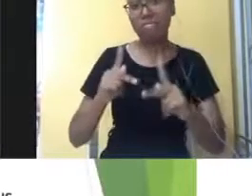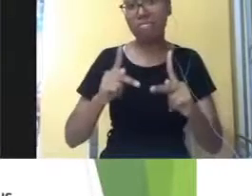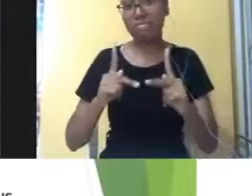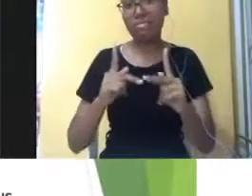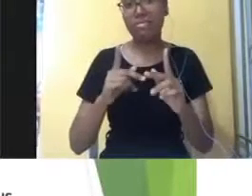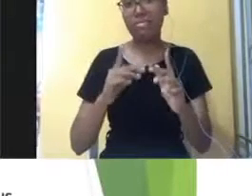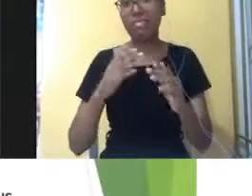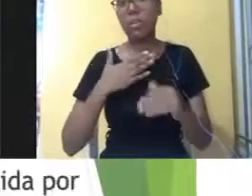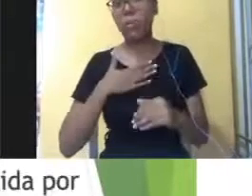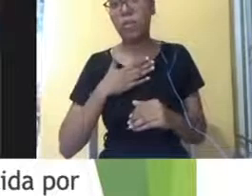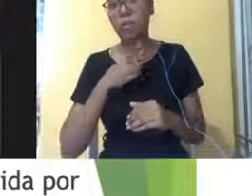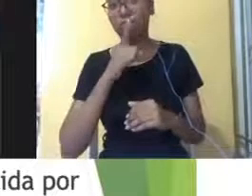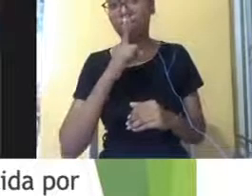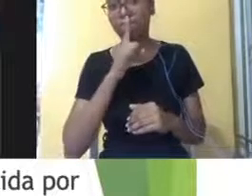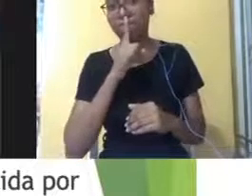Sigamos, ya estoy.